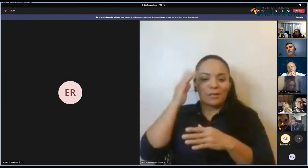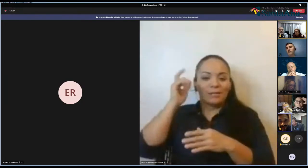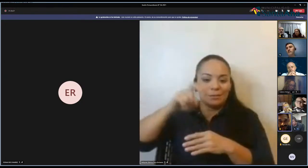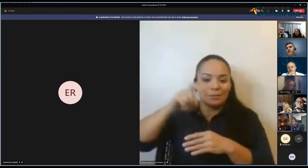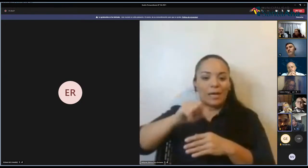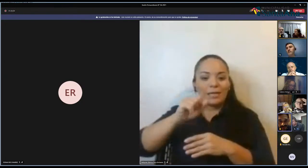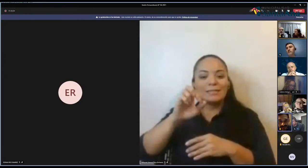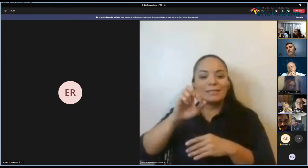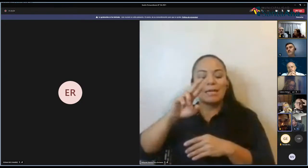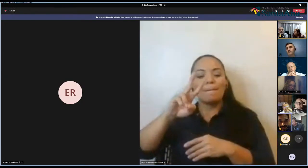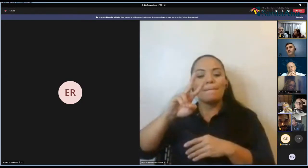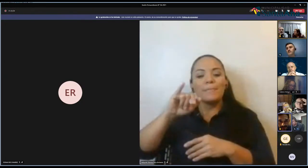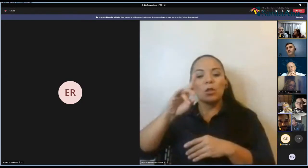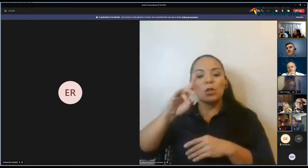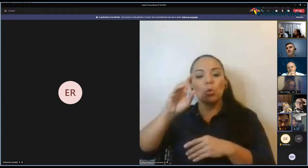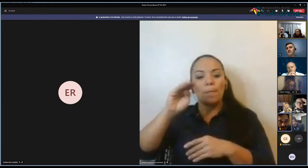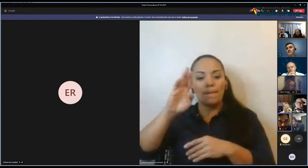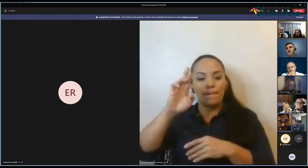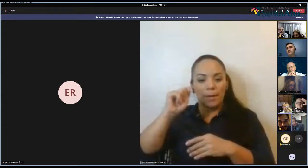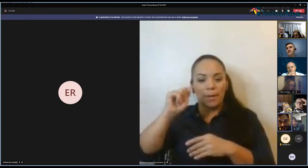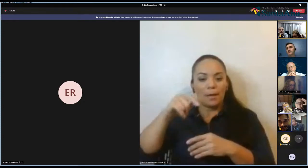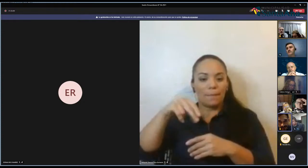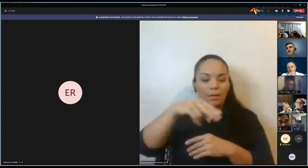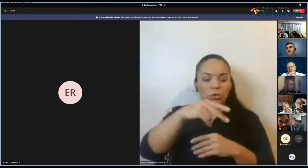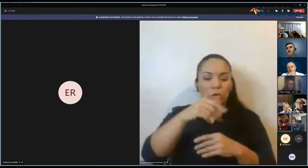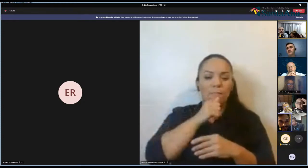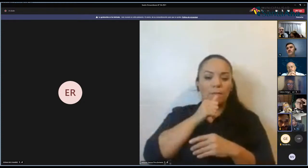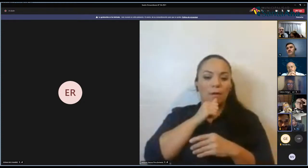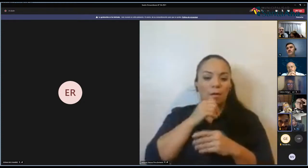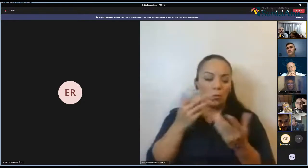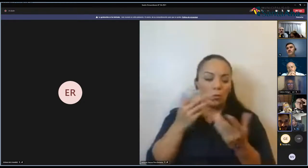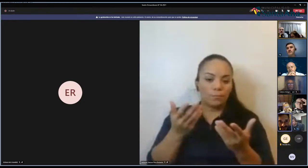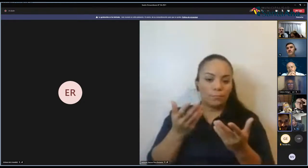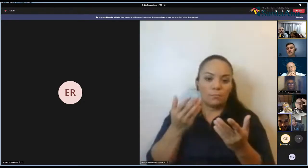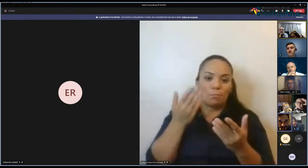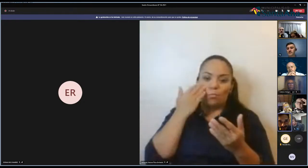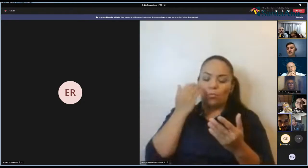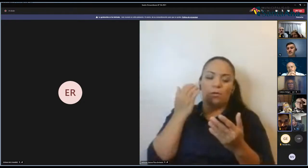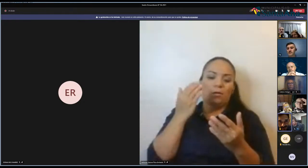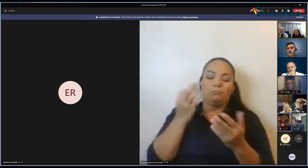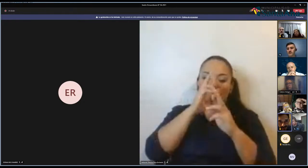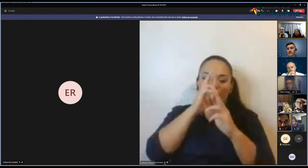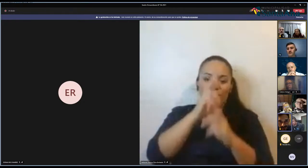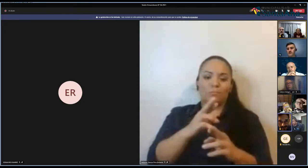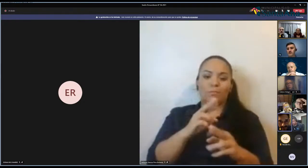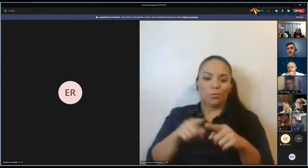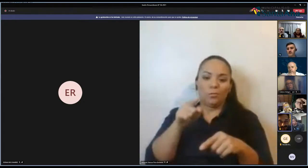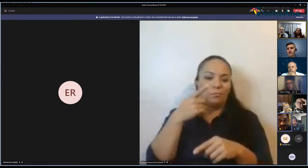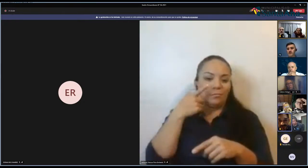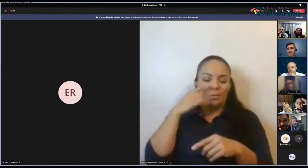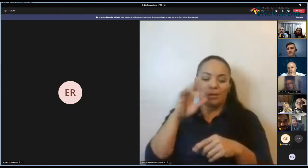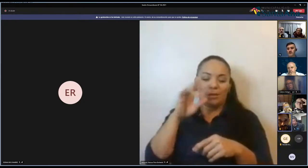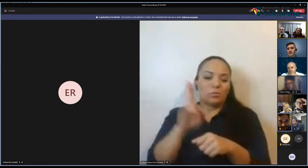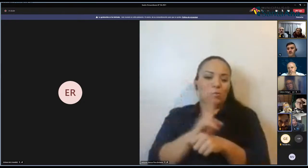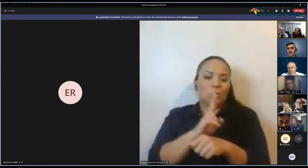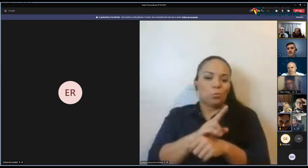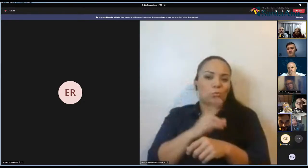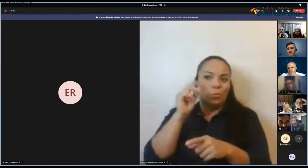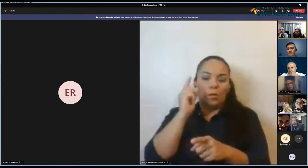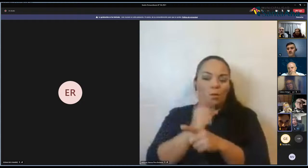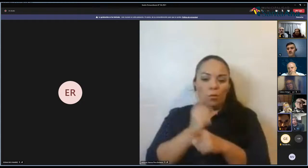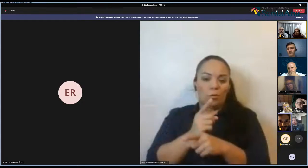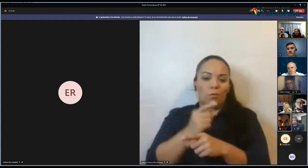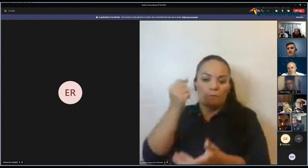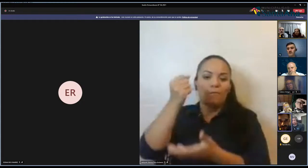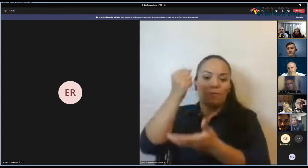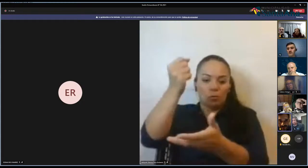y el ingreso paso privado porque con todo el respeto me aparece un uso no adecuado de fondos